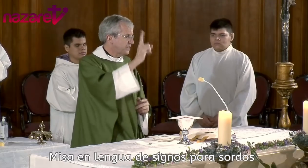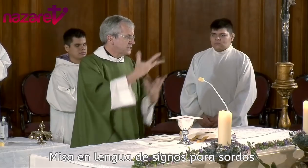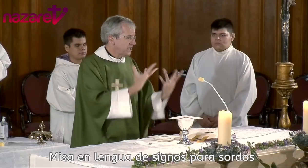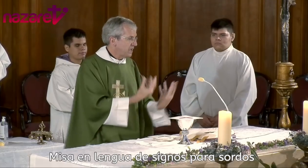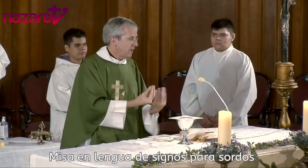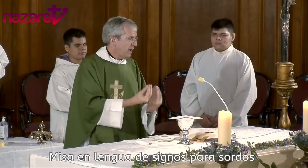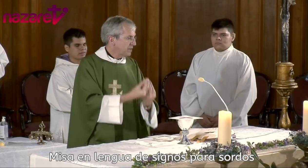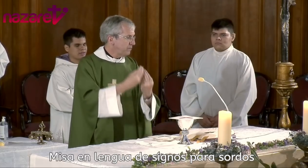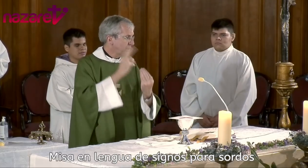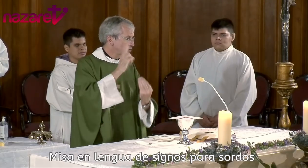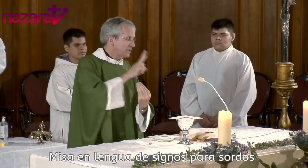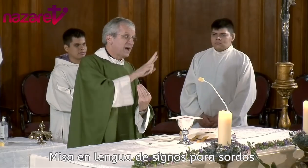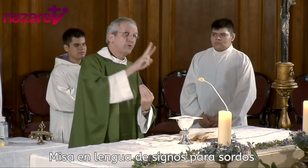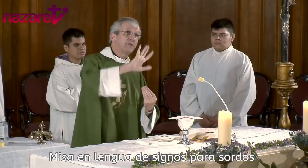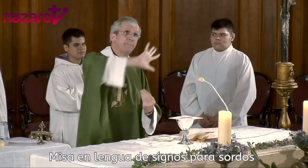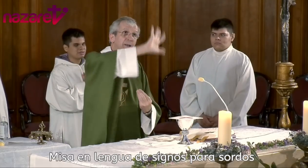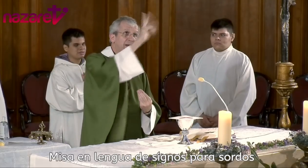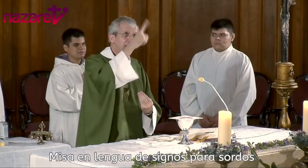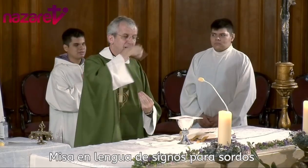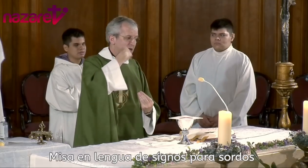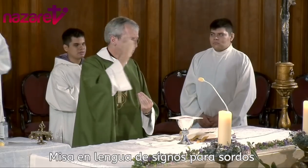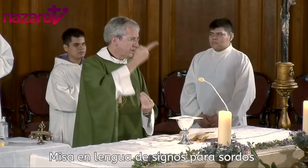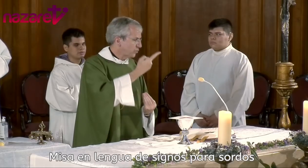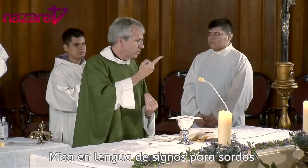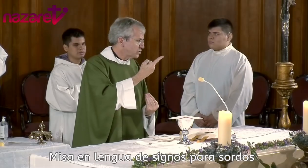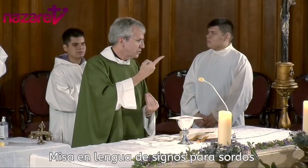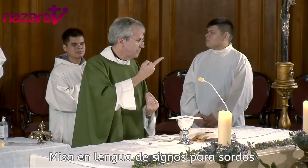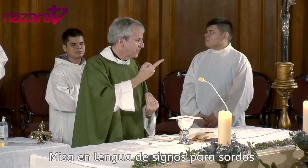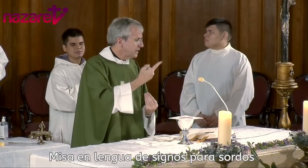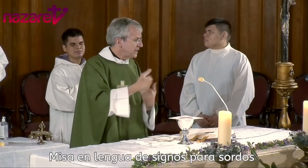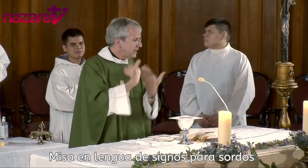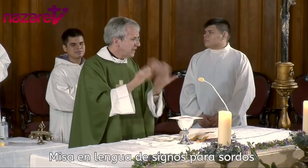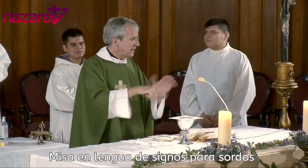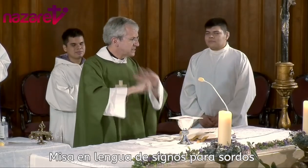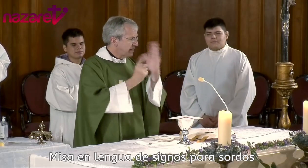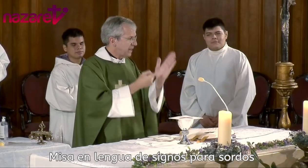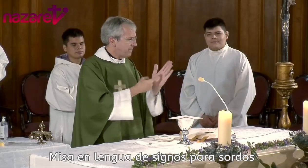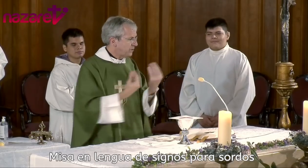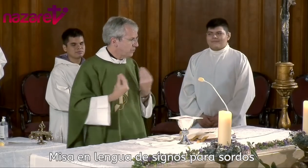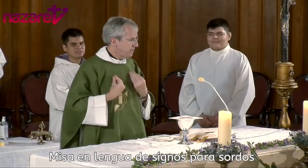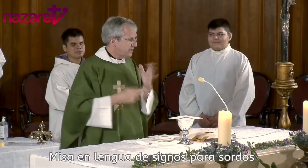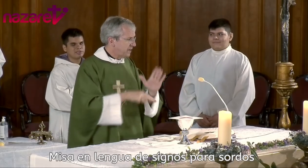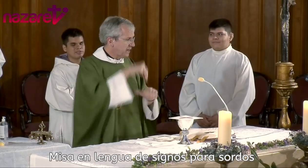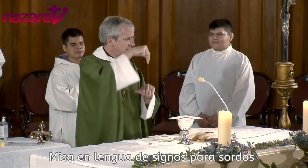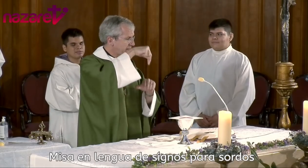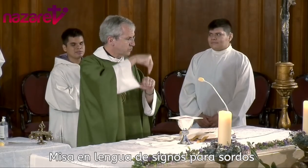conociste. Admítelos a contemplar la luz de tu rostro y dales la plenitud de vida en la